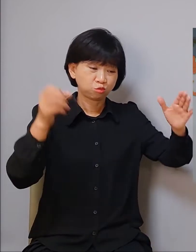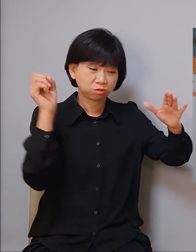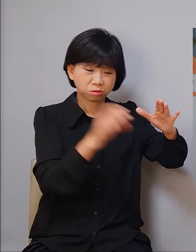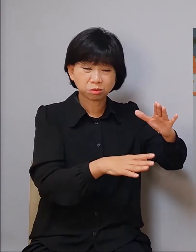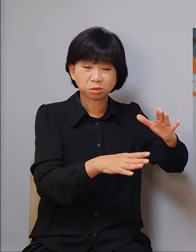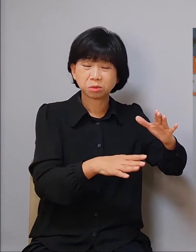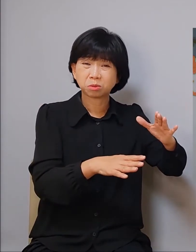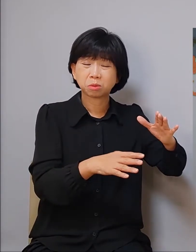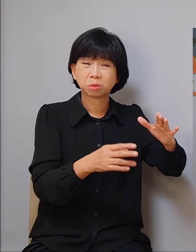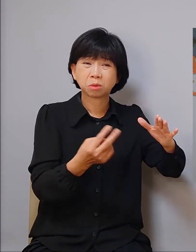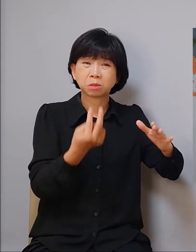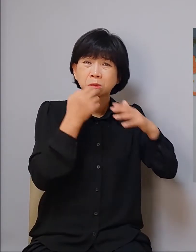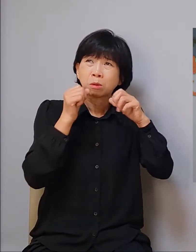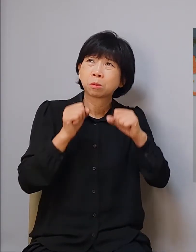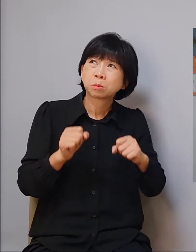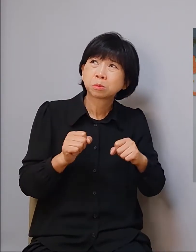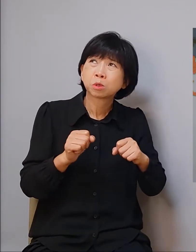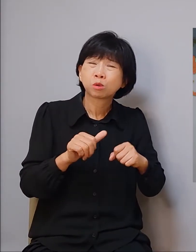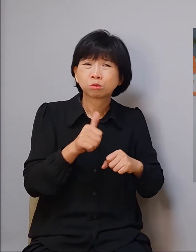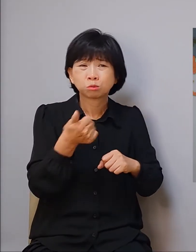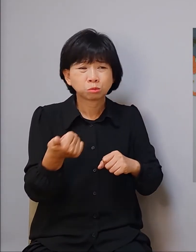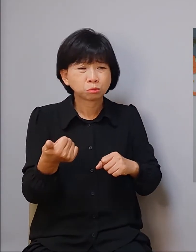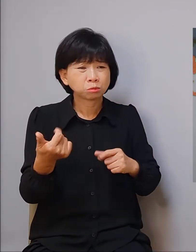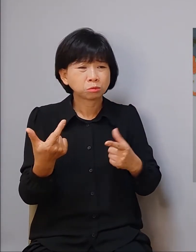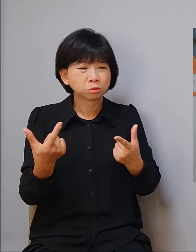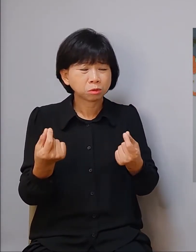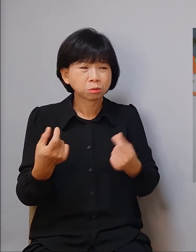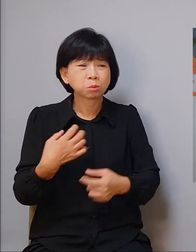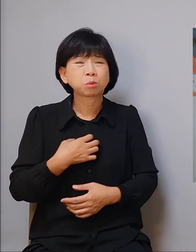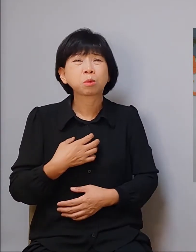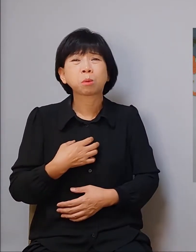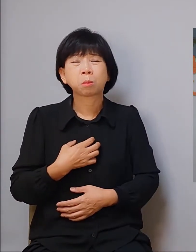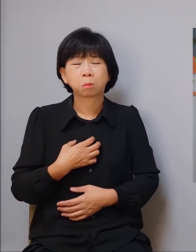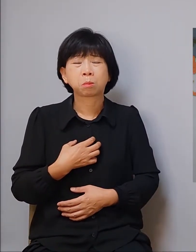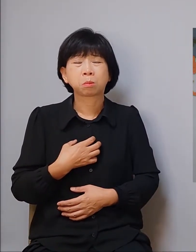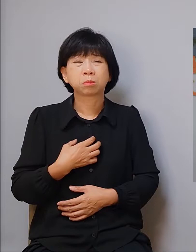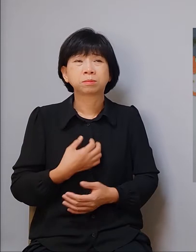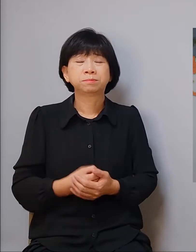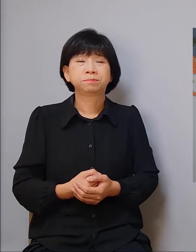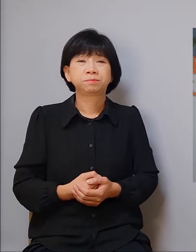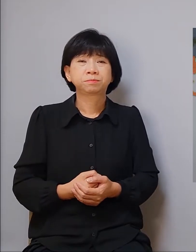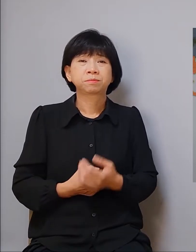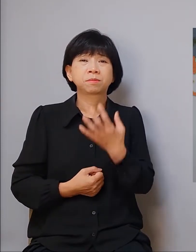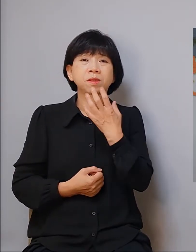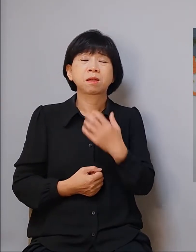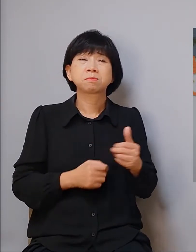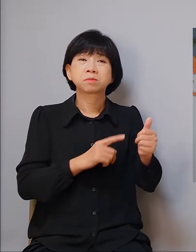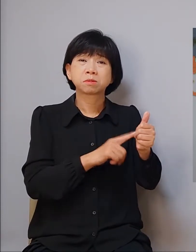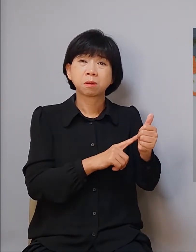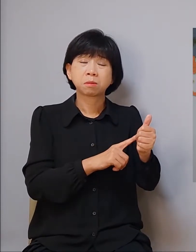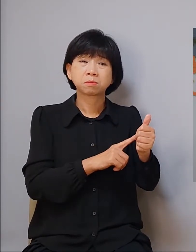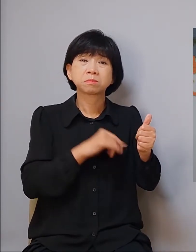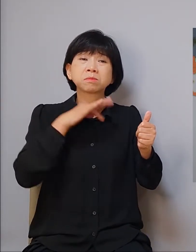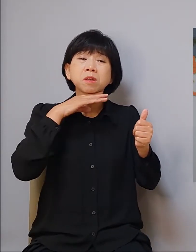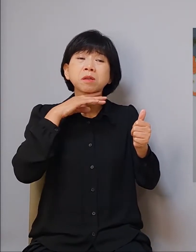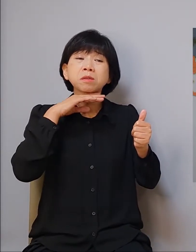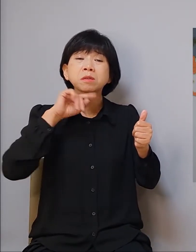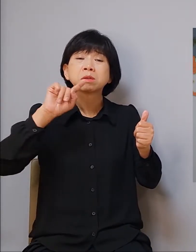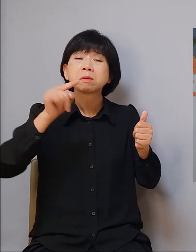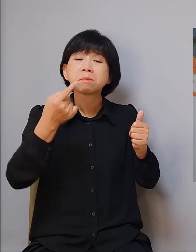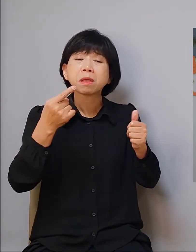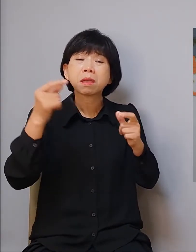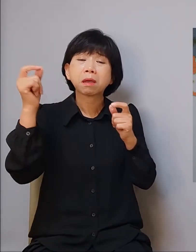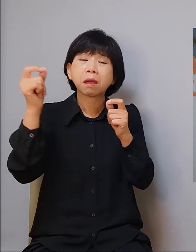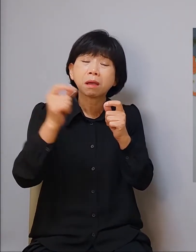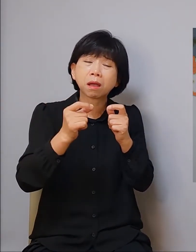비전을 품었을까 생각이 듭니다. 아브라함이 100세가 다 되도록 자식을 주시지 않았는데